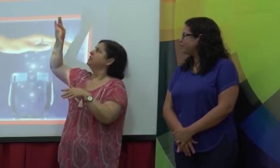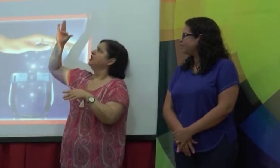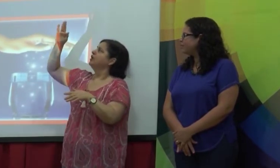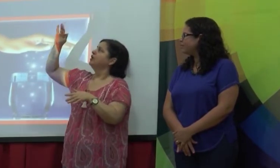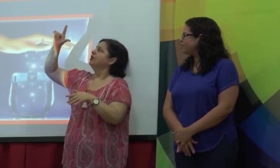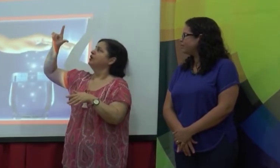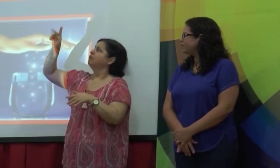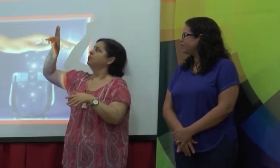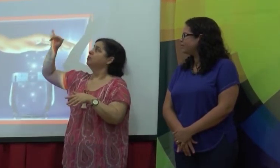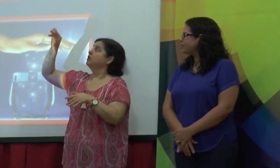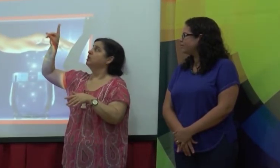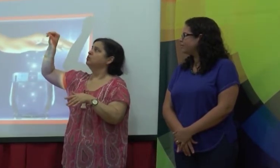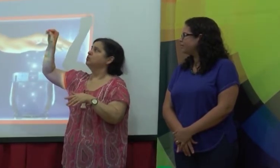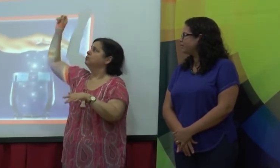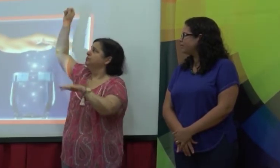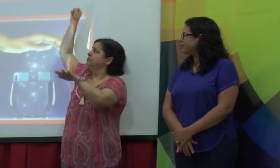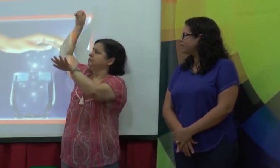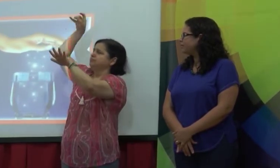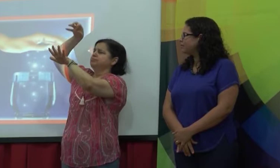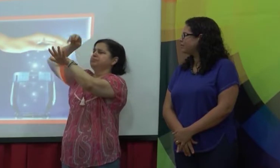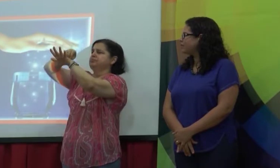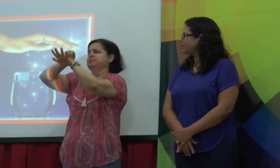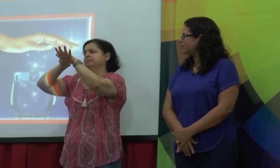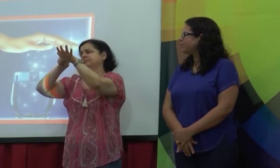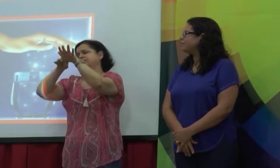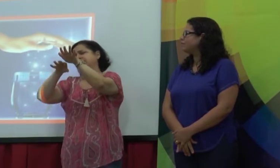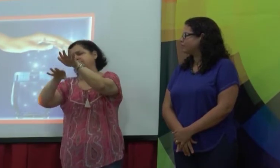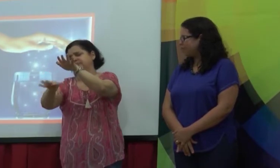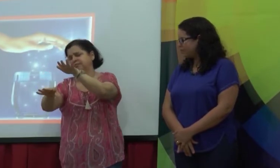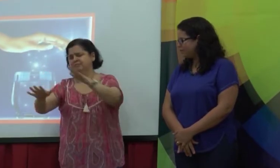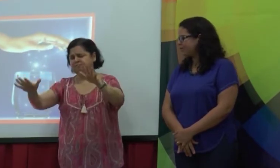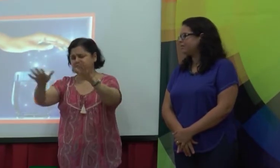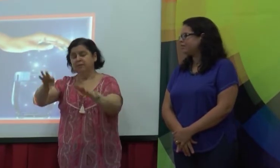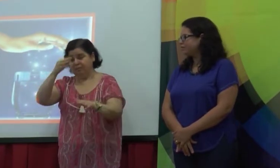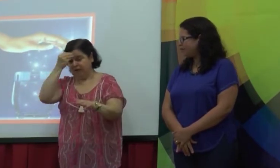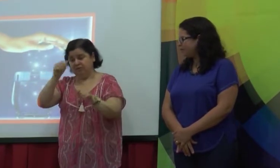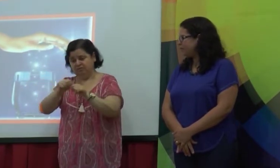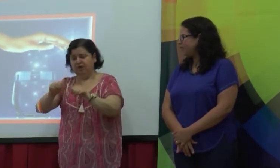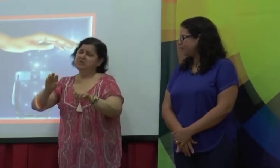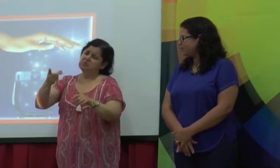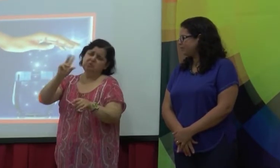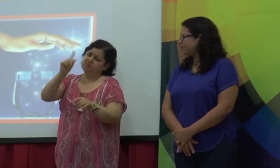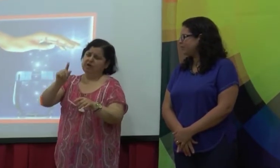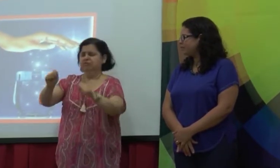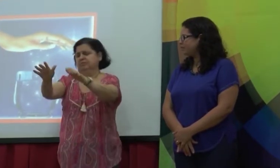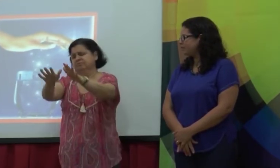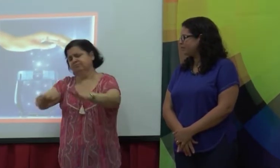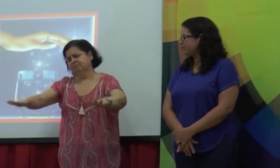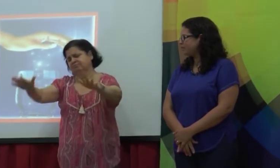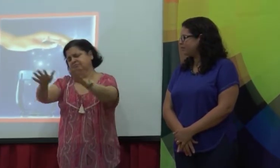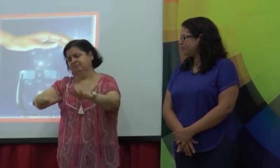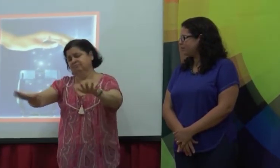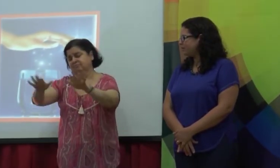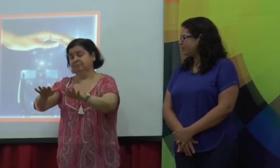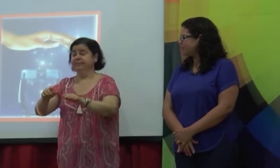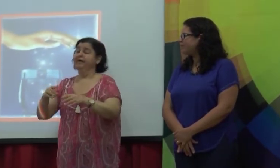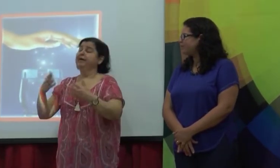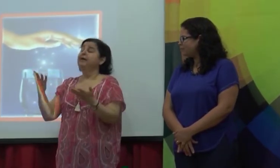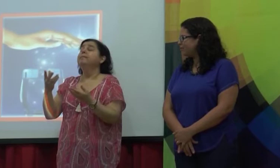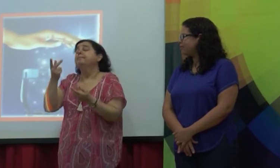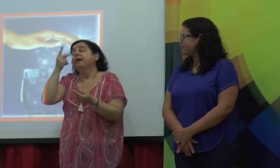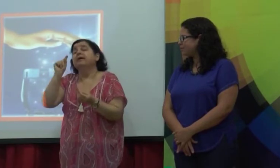ambiente fluídico, em que o plano espiritual atua nas mãos do médium e